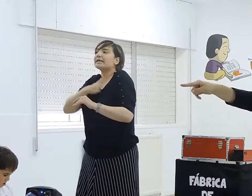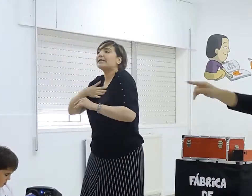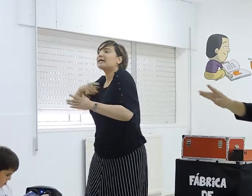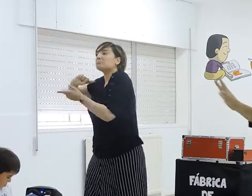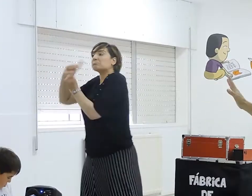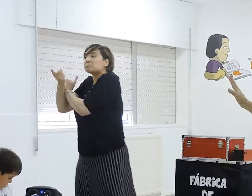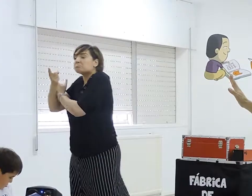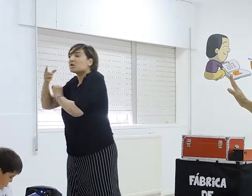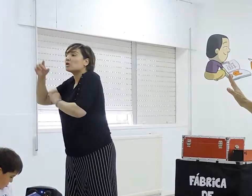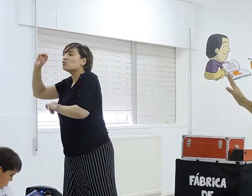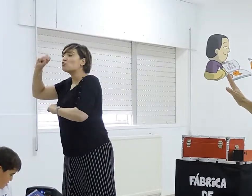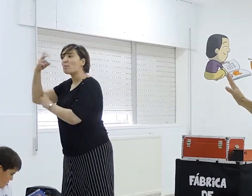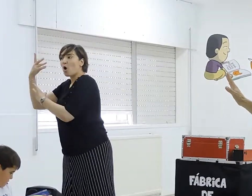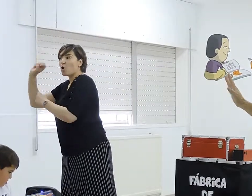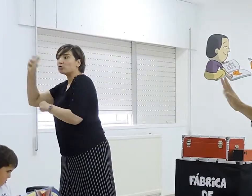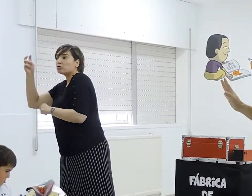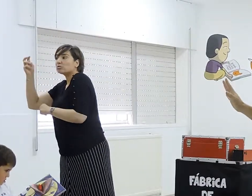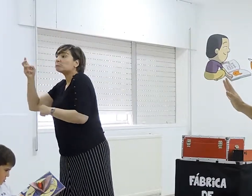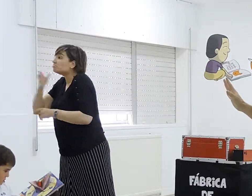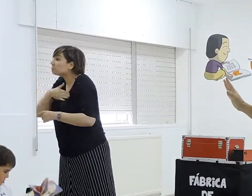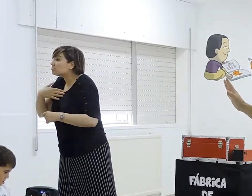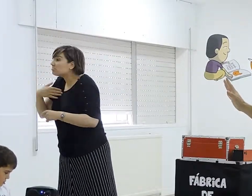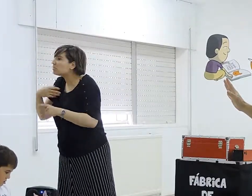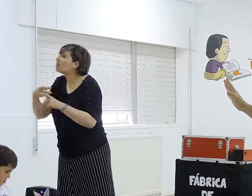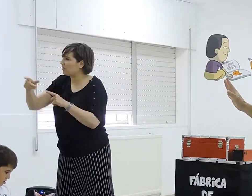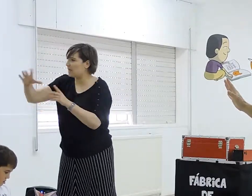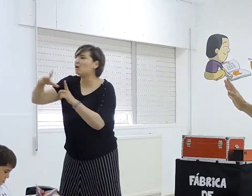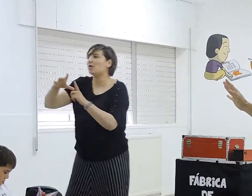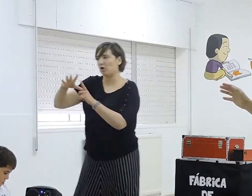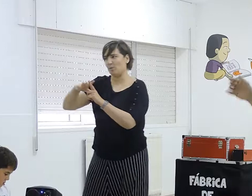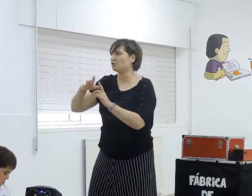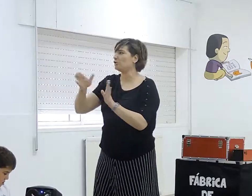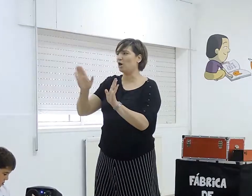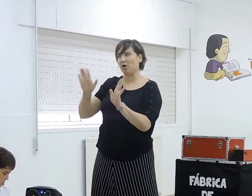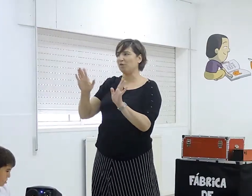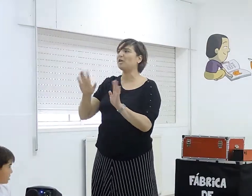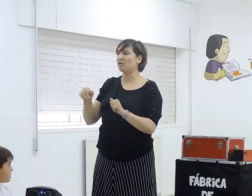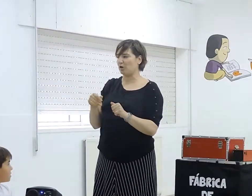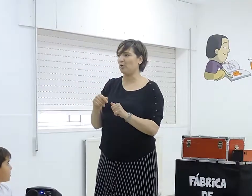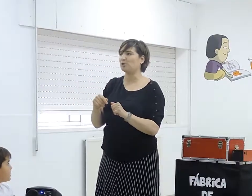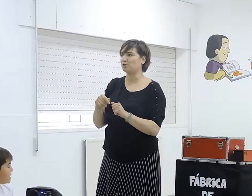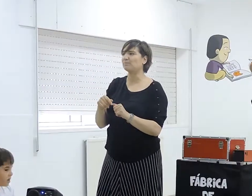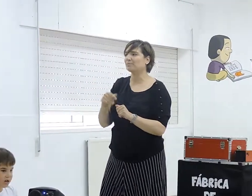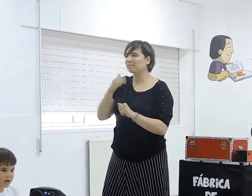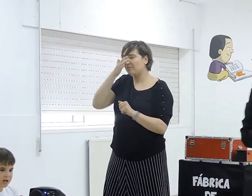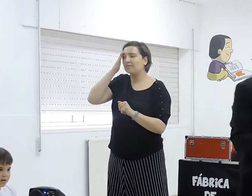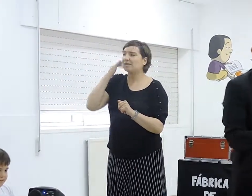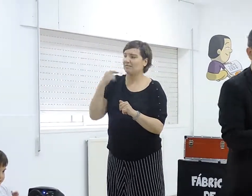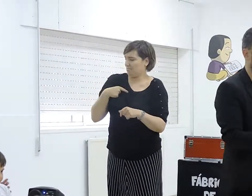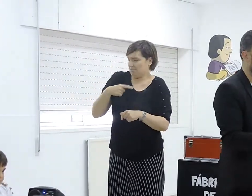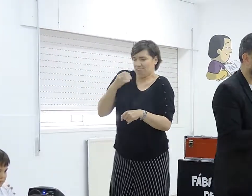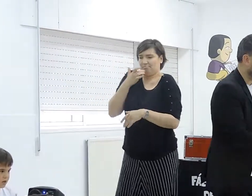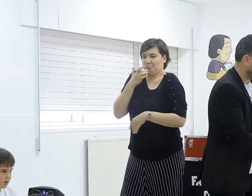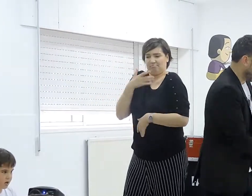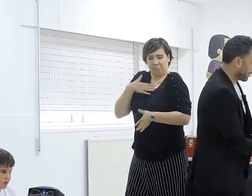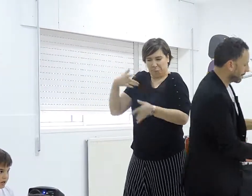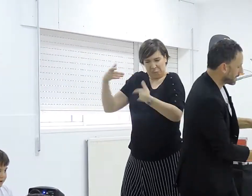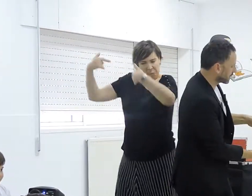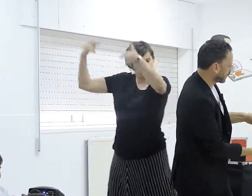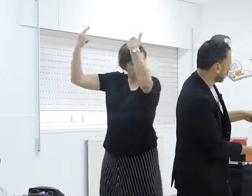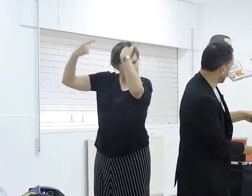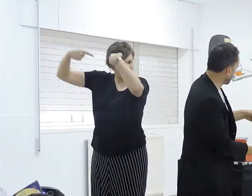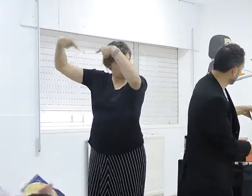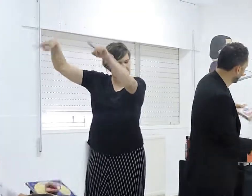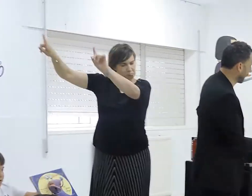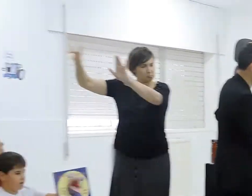número, puedes cambiar. ¿Quieres cambiar? 5 de rombos. No, 5 de rombos. No, bueno, si lo quieres, lo quieres.